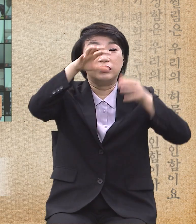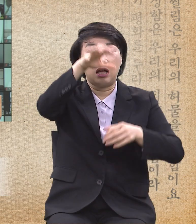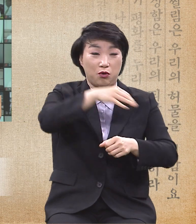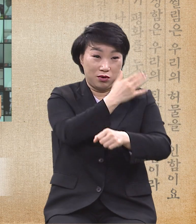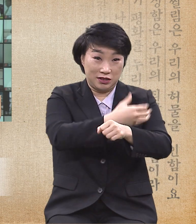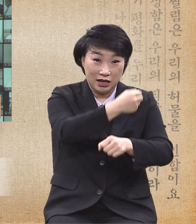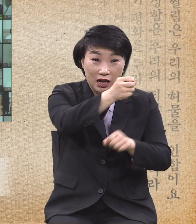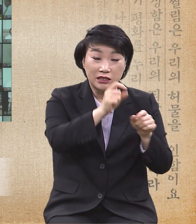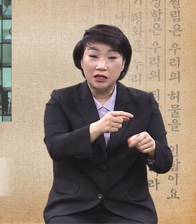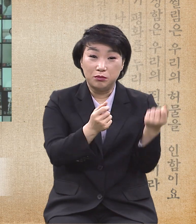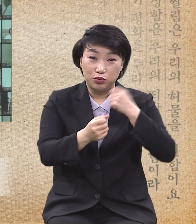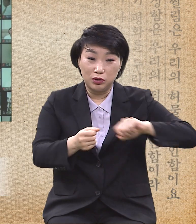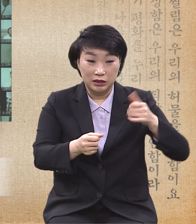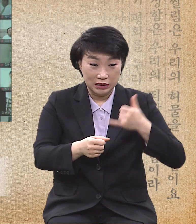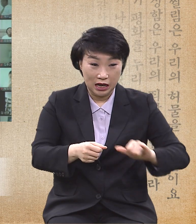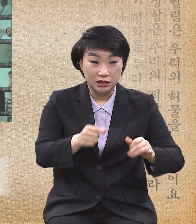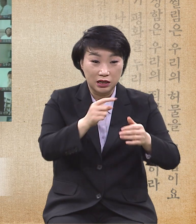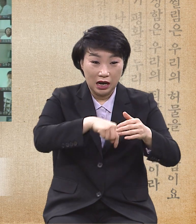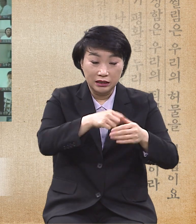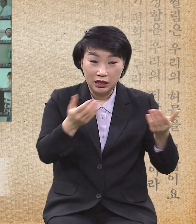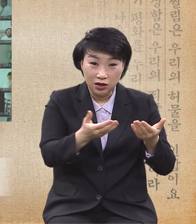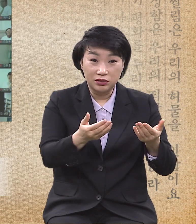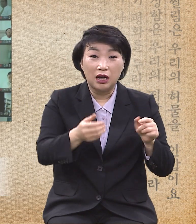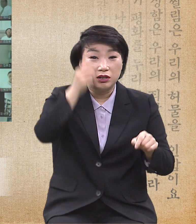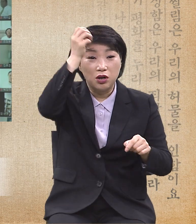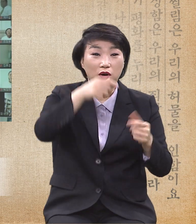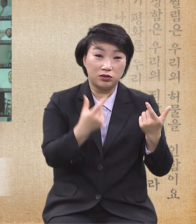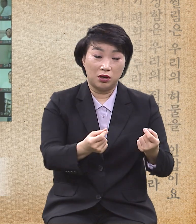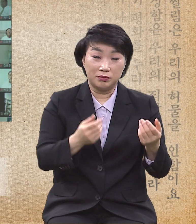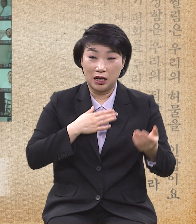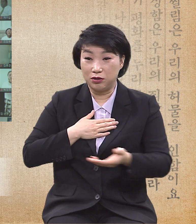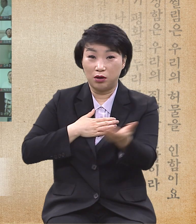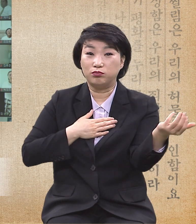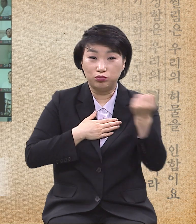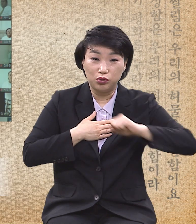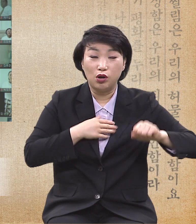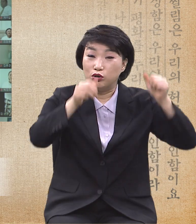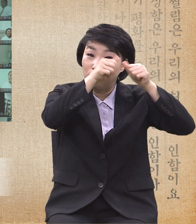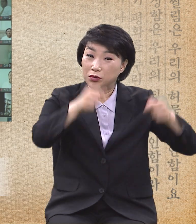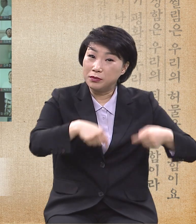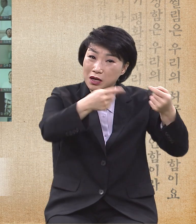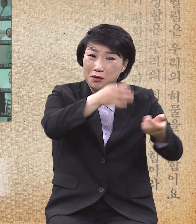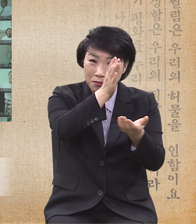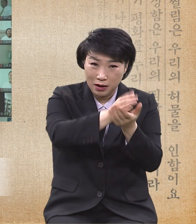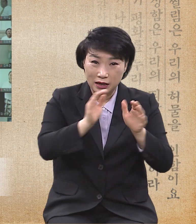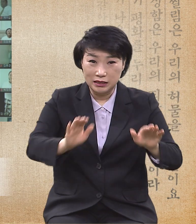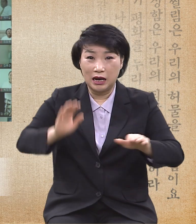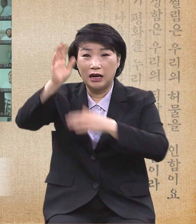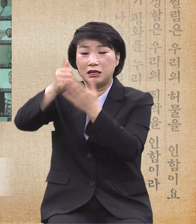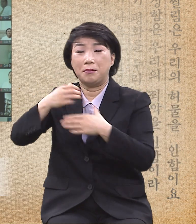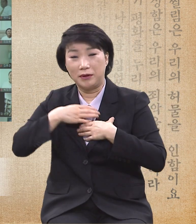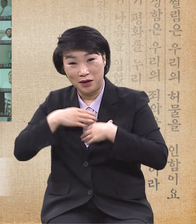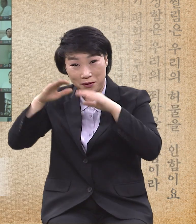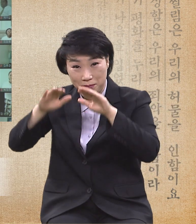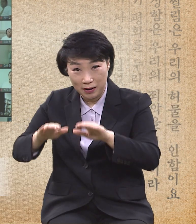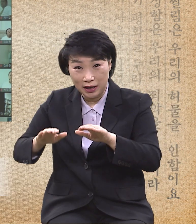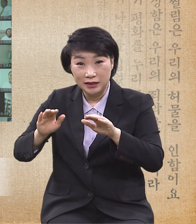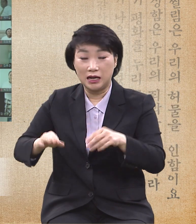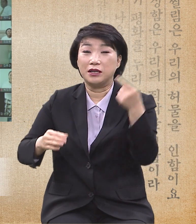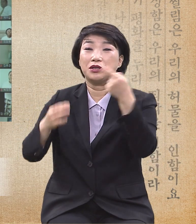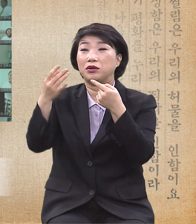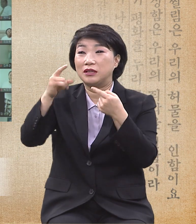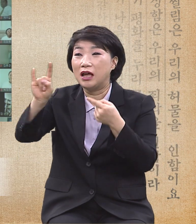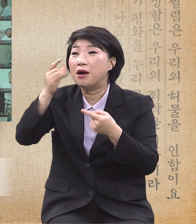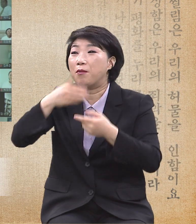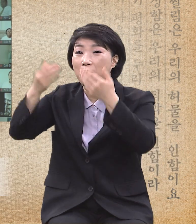잡은 이 불순종의 아들들처럼 불순종하며 우상숭배하지 말고 하나님만 경배하여